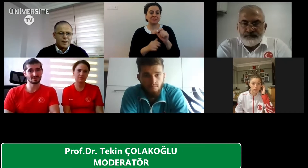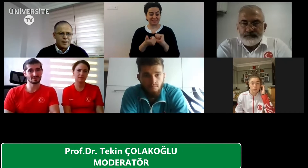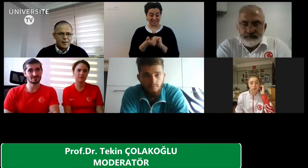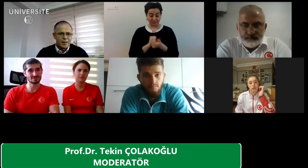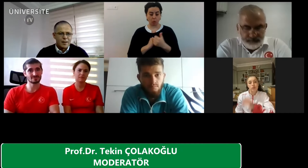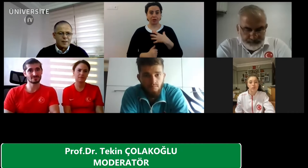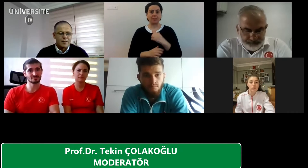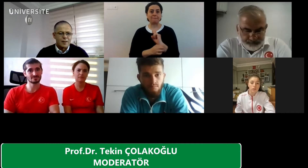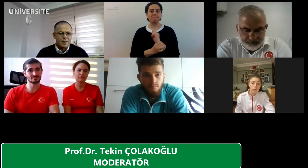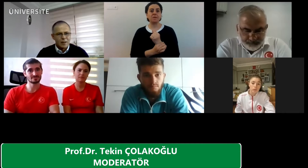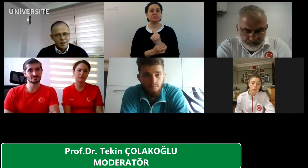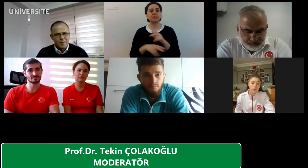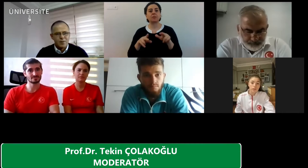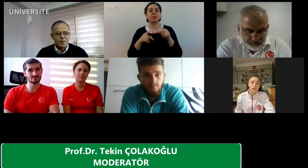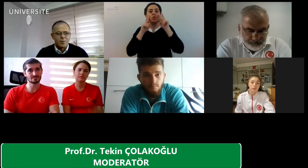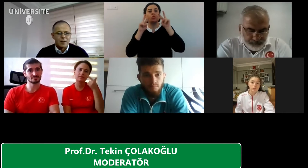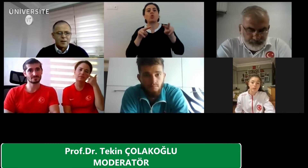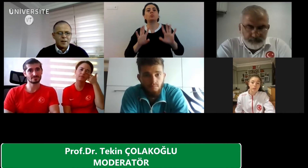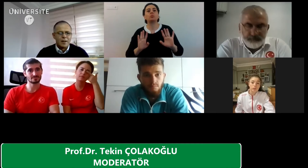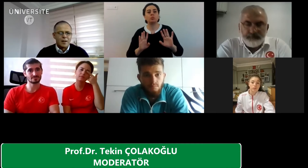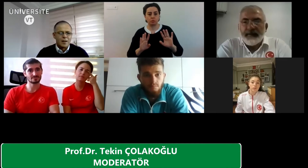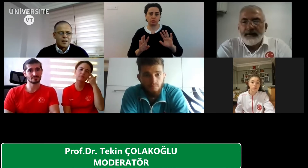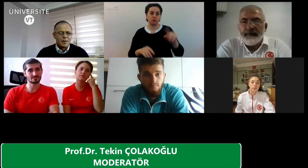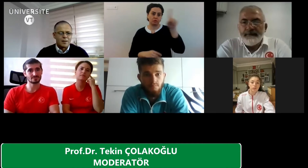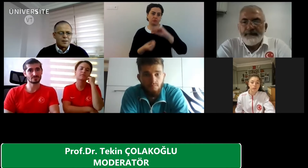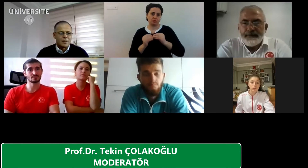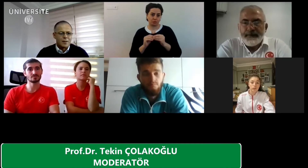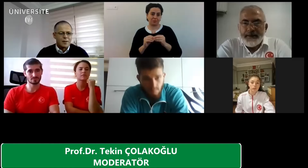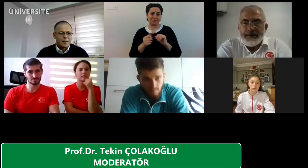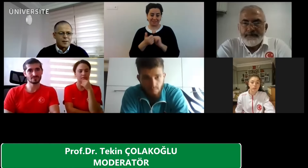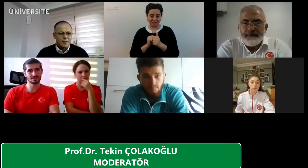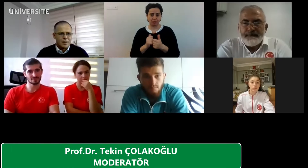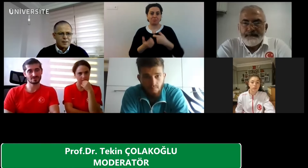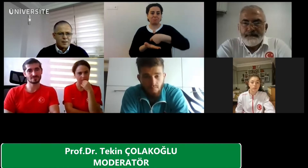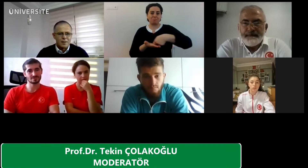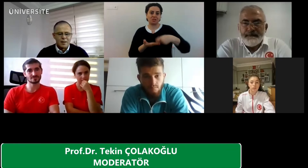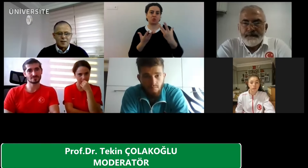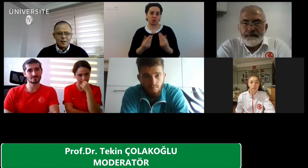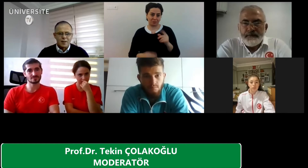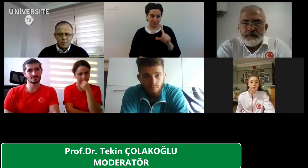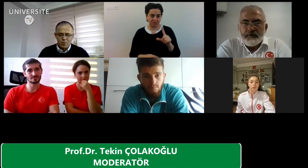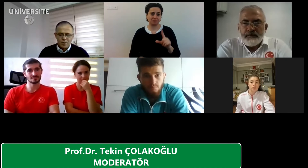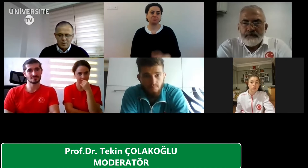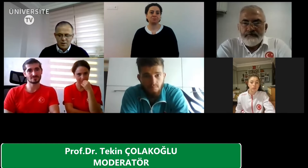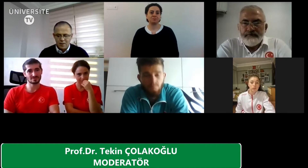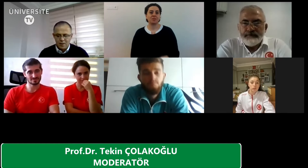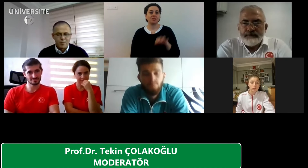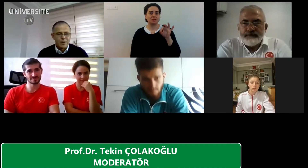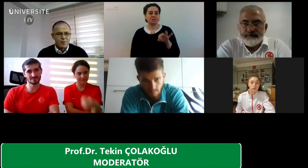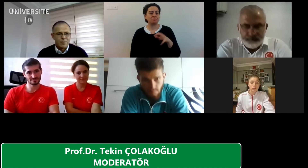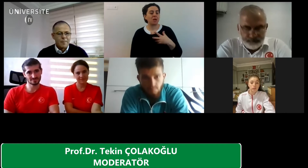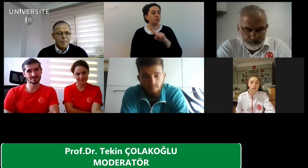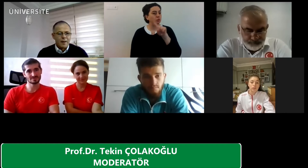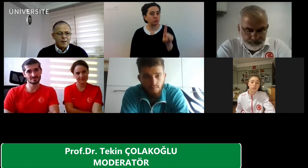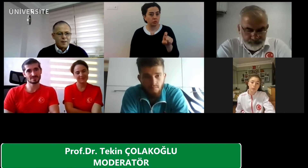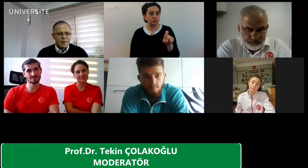ayrılan kaynaklar halen yetersiz. Özellikle amatör sporlara ayrılan kaynaklar yetersiz. Burada özellikle şey sormak